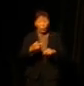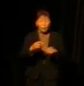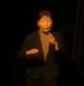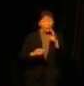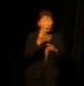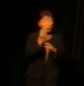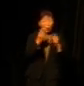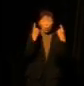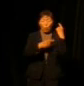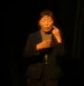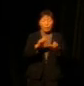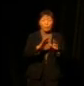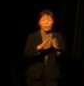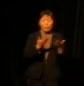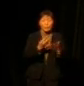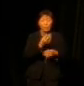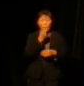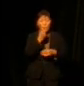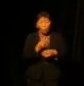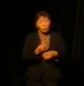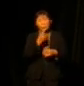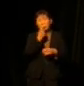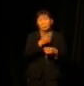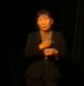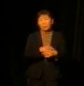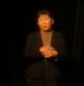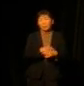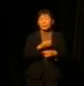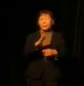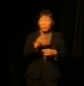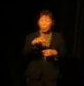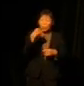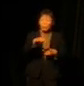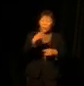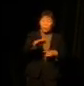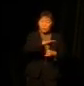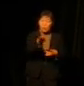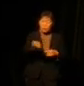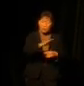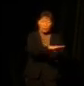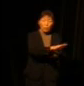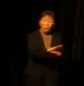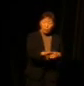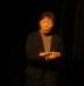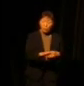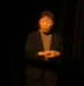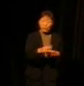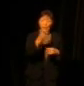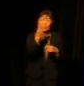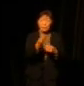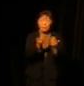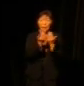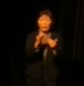に私はほっとして退職することができたんです。で、私、先生方、子どもたちが3学期、緊